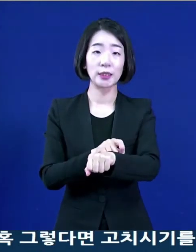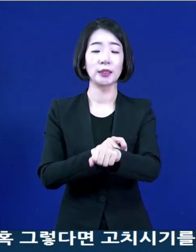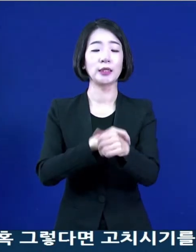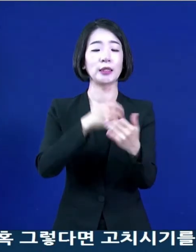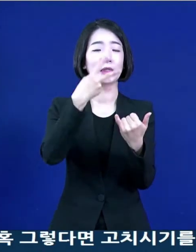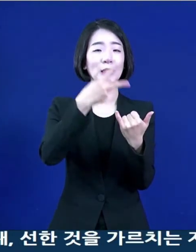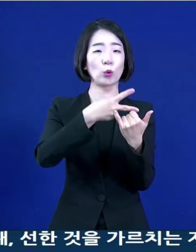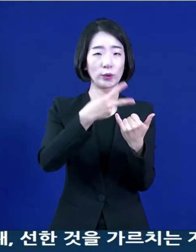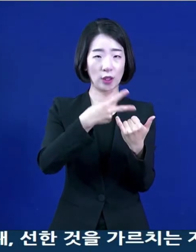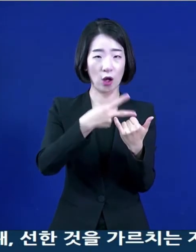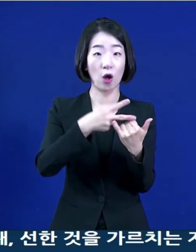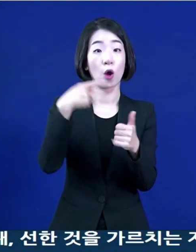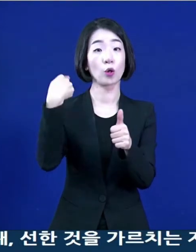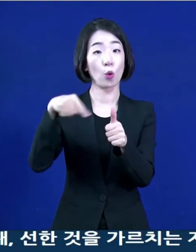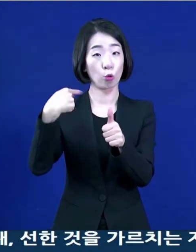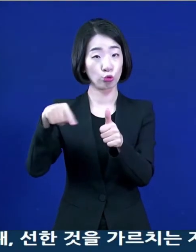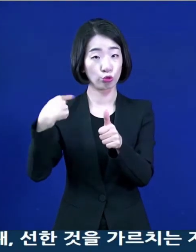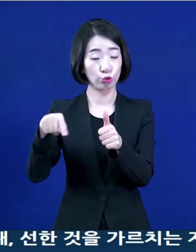되면